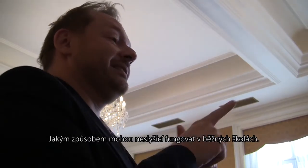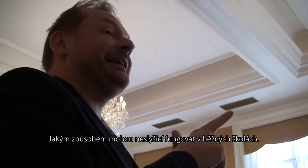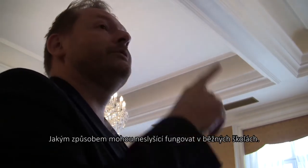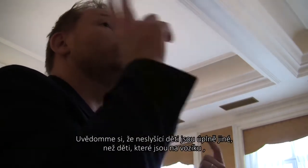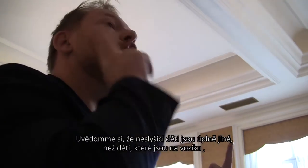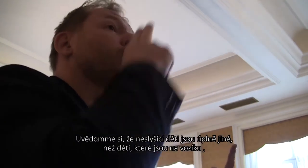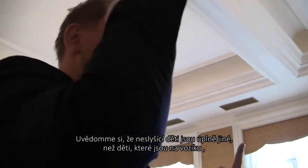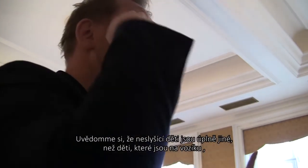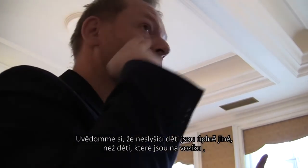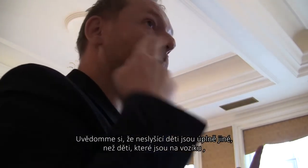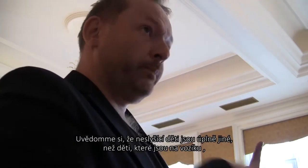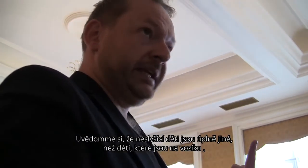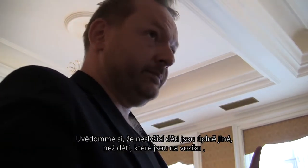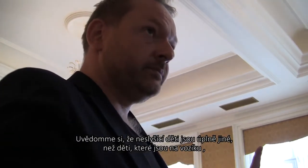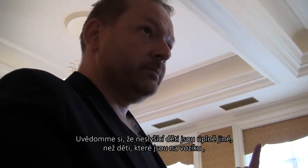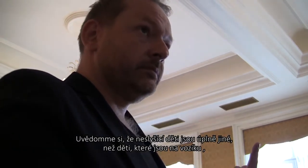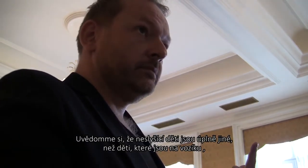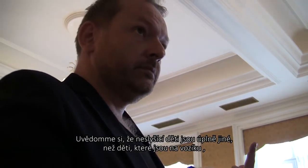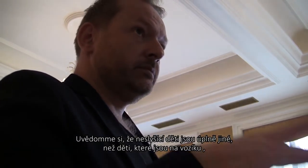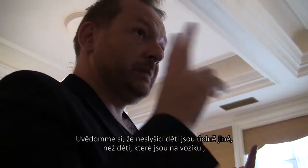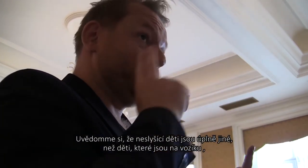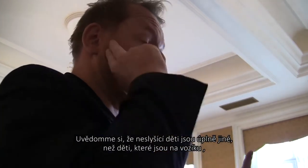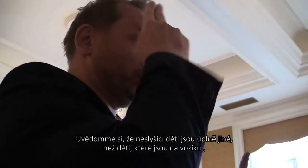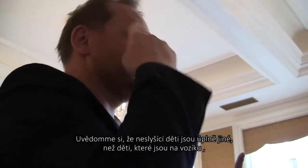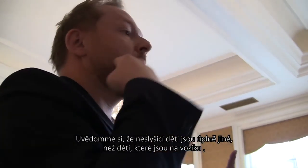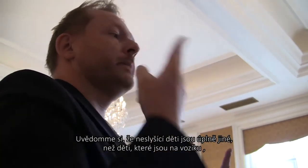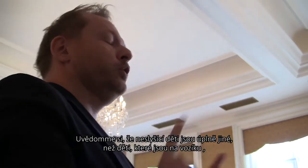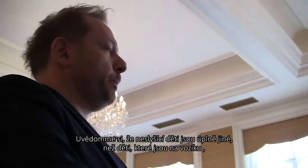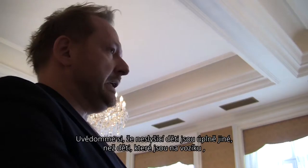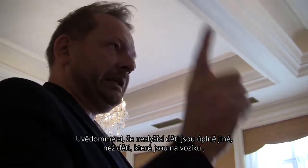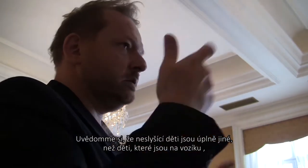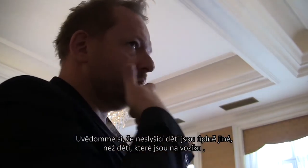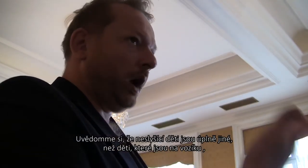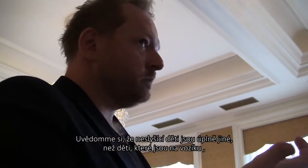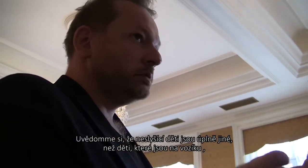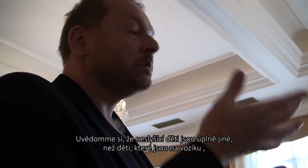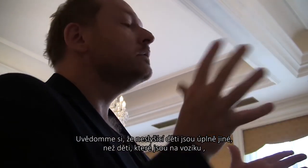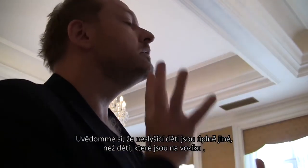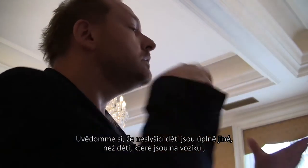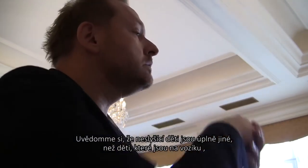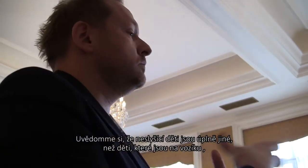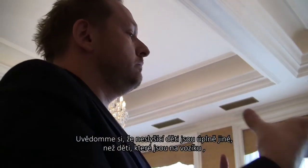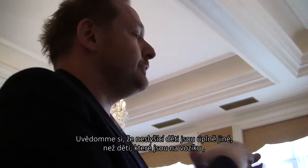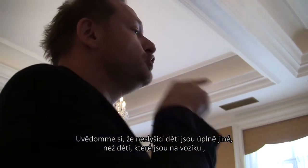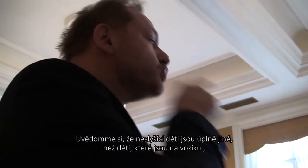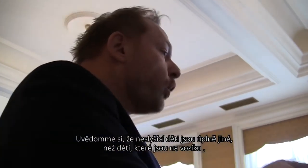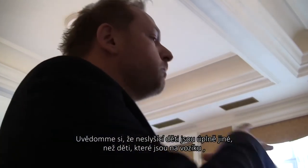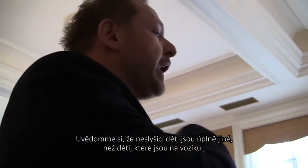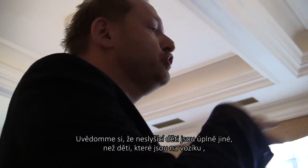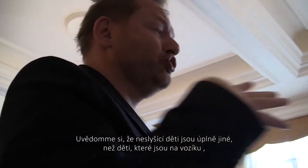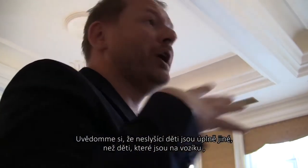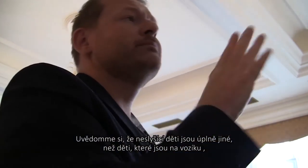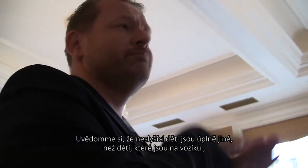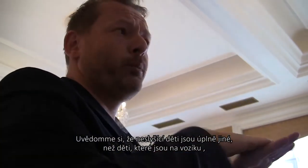školách. Uvědomme si, že neslyšící děti jsou úplně jiné než